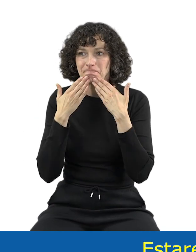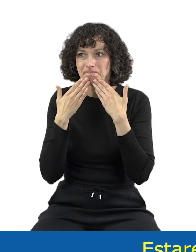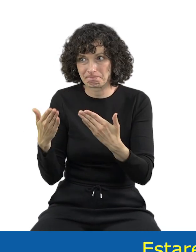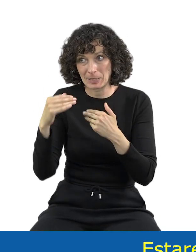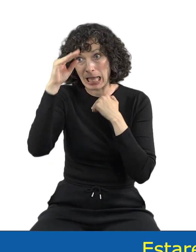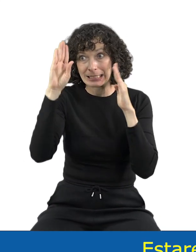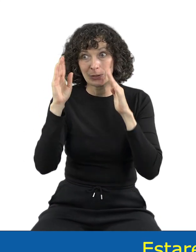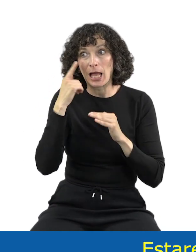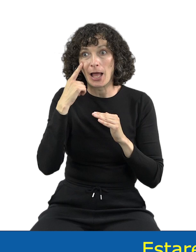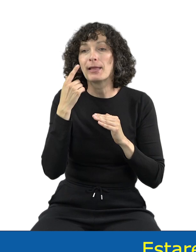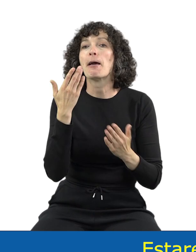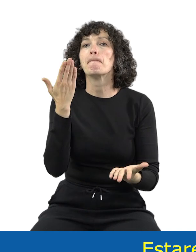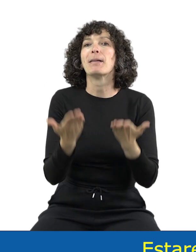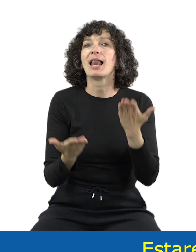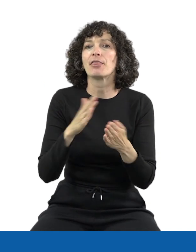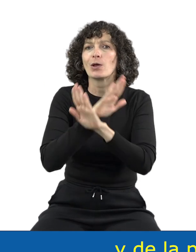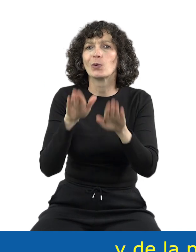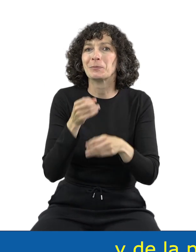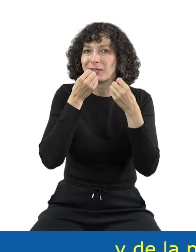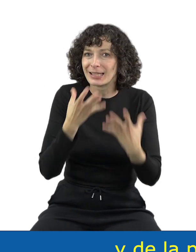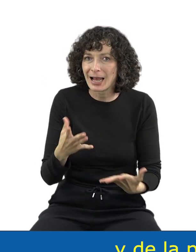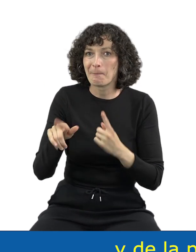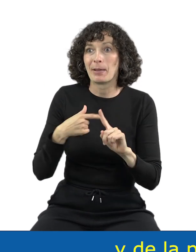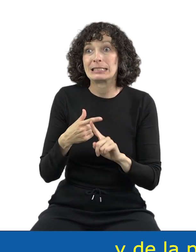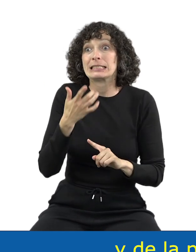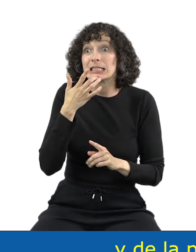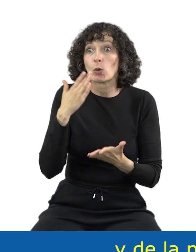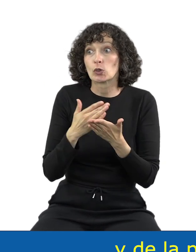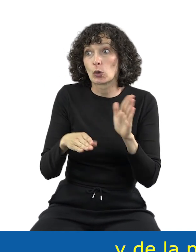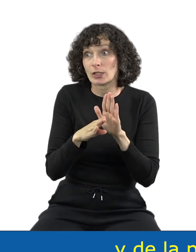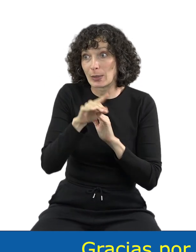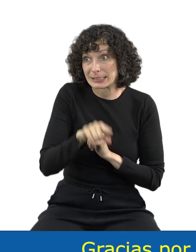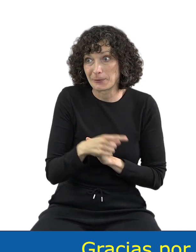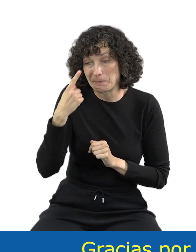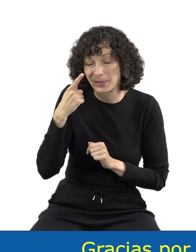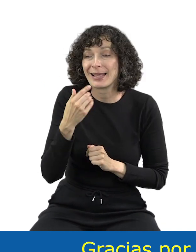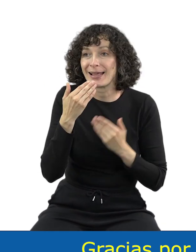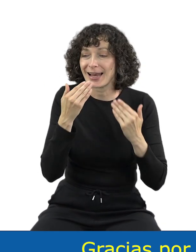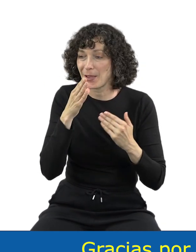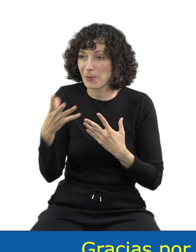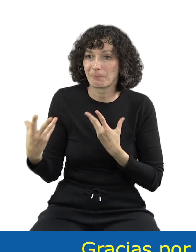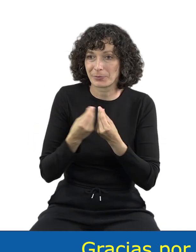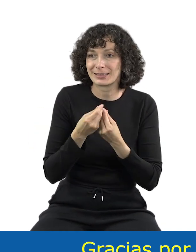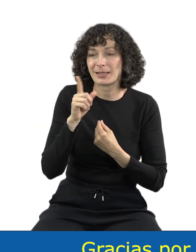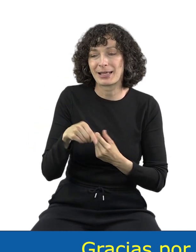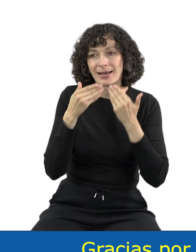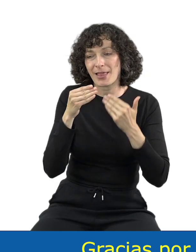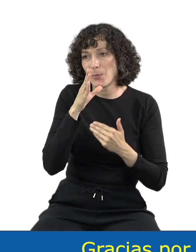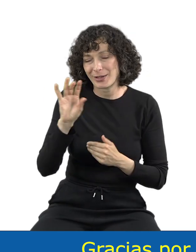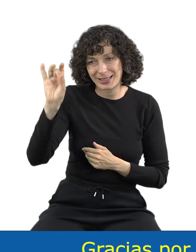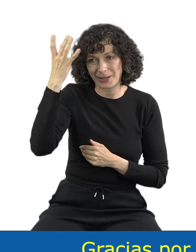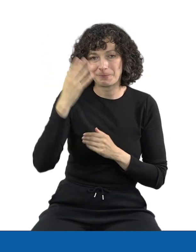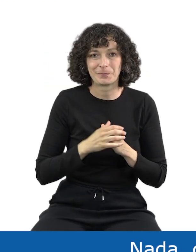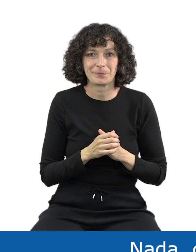gracias. Estaremos pendientes de ese balance final y de la posible continuación de este curso. Gracias por habernos acompañado y, por supuesto, por la